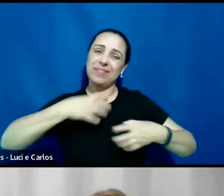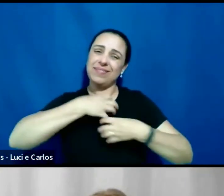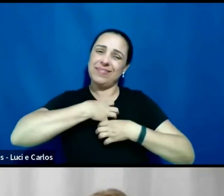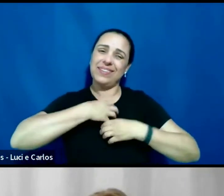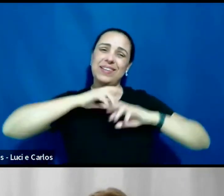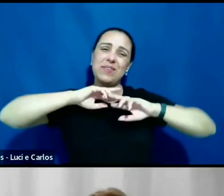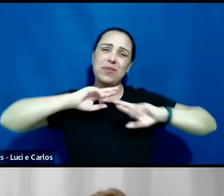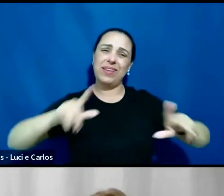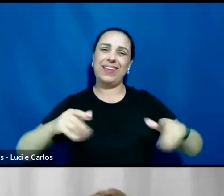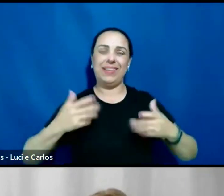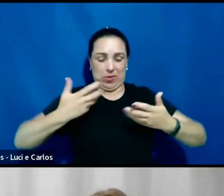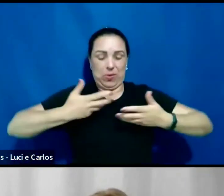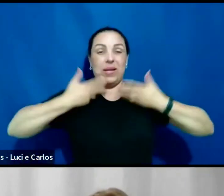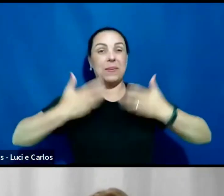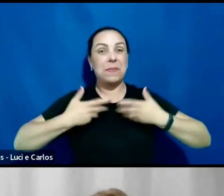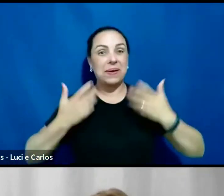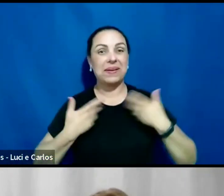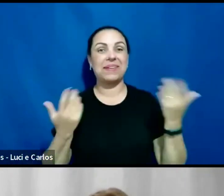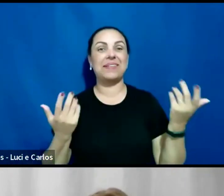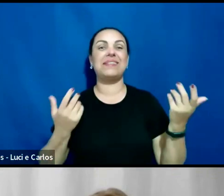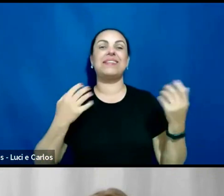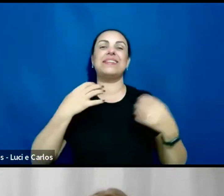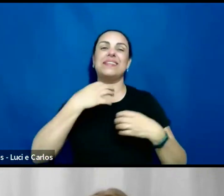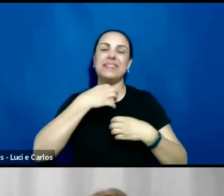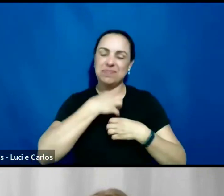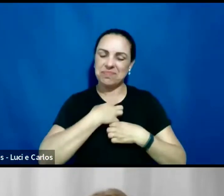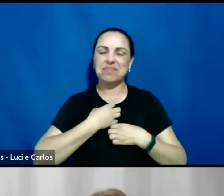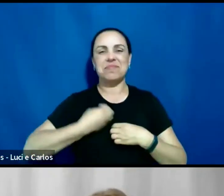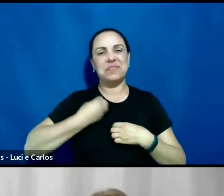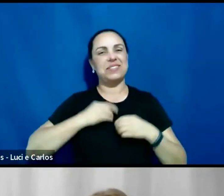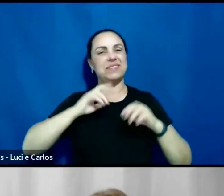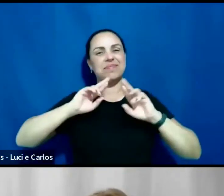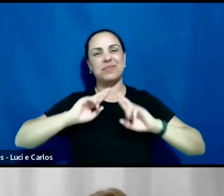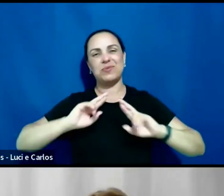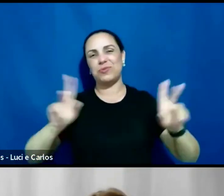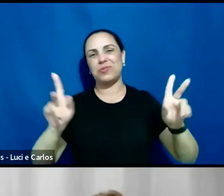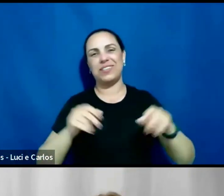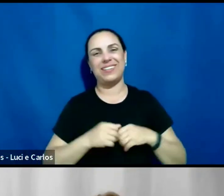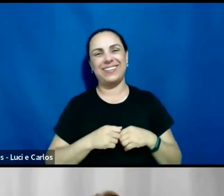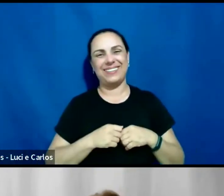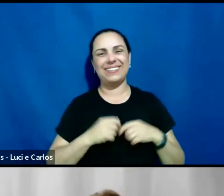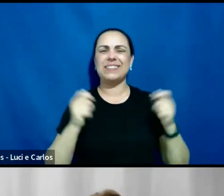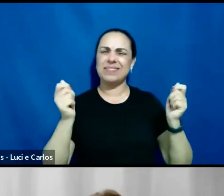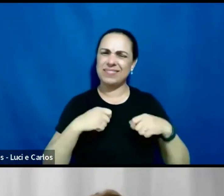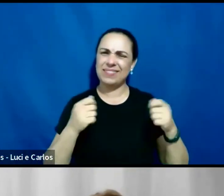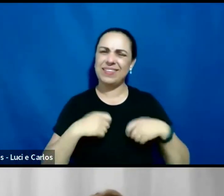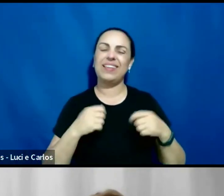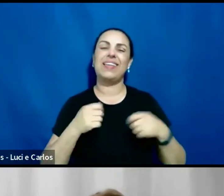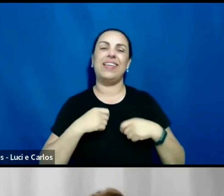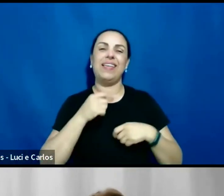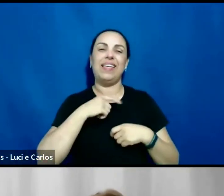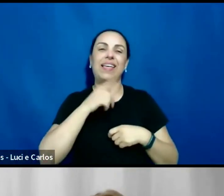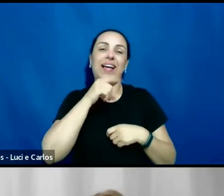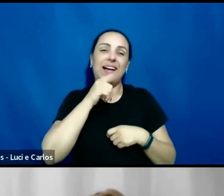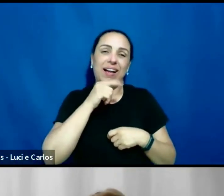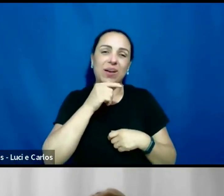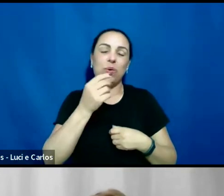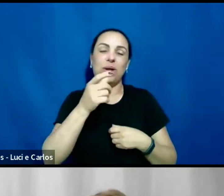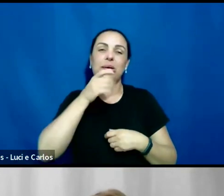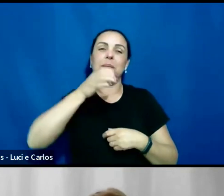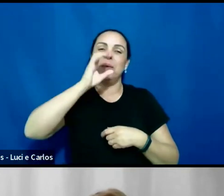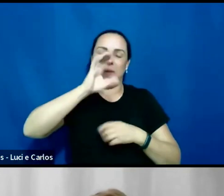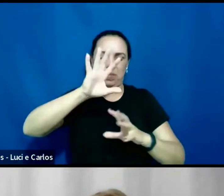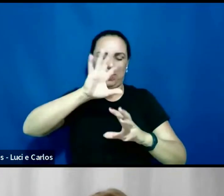Então, assim, eu recomendo e realmente é como o doutor disse, né? Tem muita diferença da água que hidrata para a água que